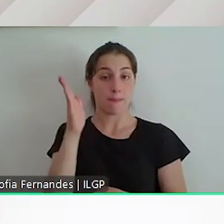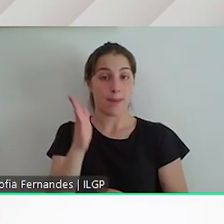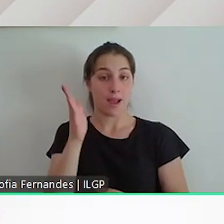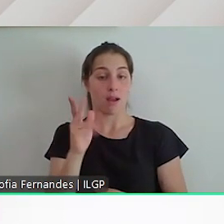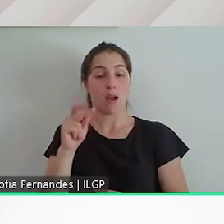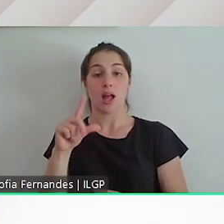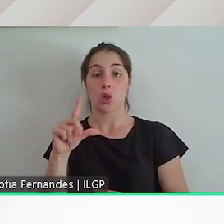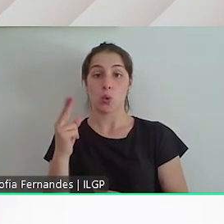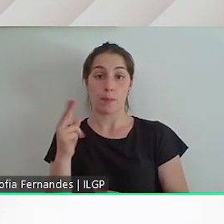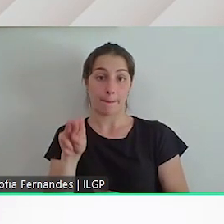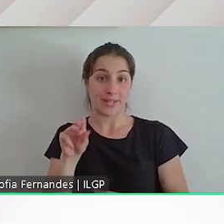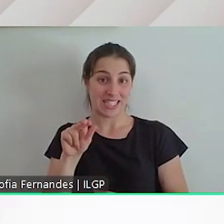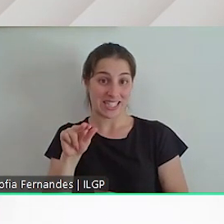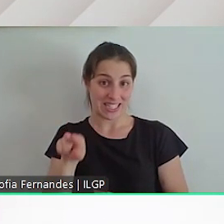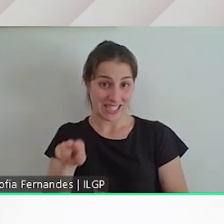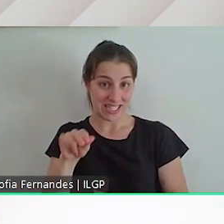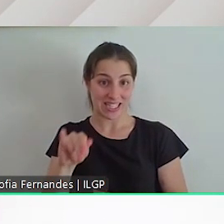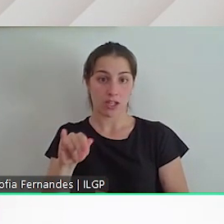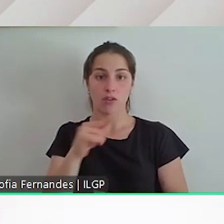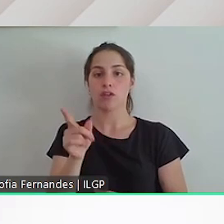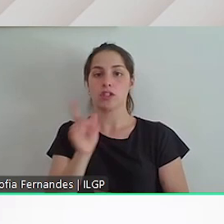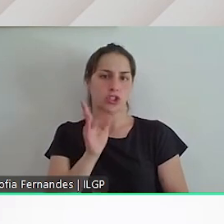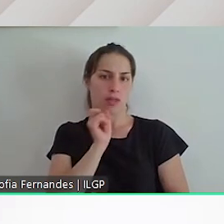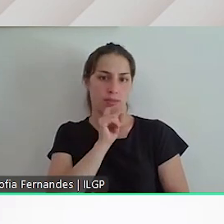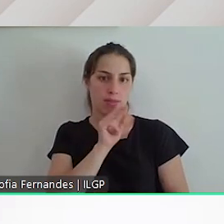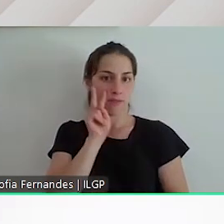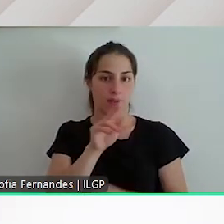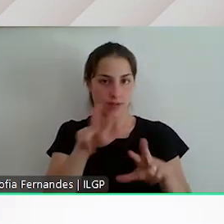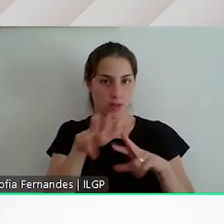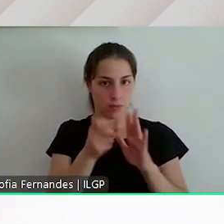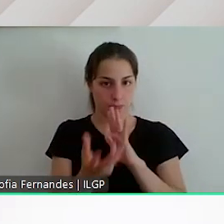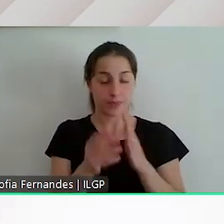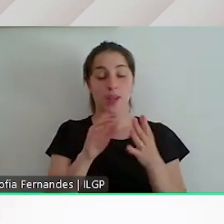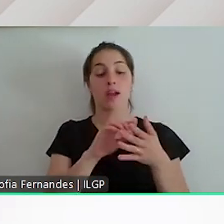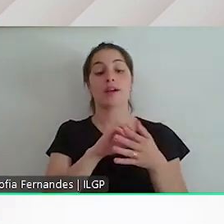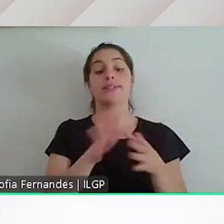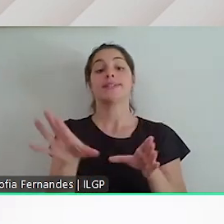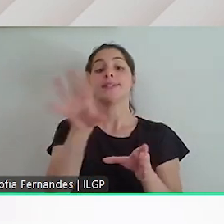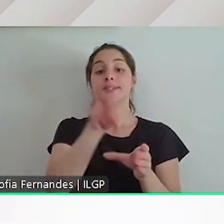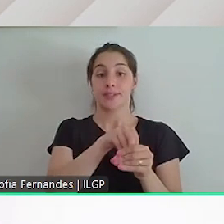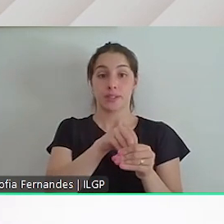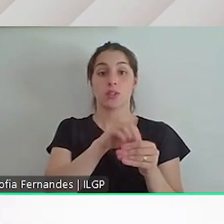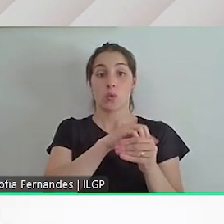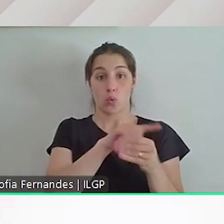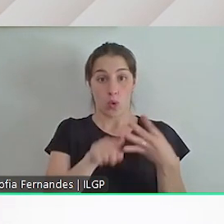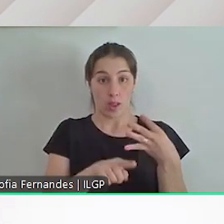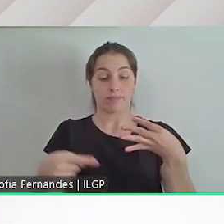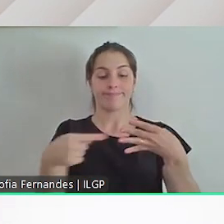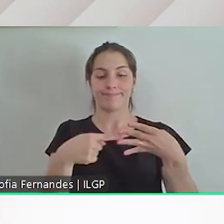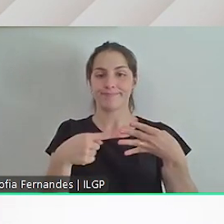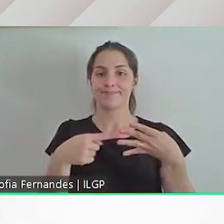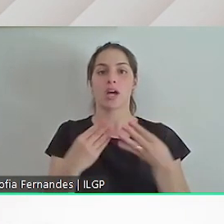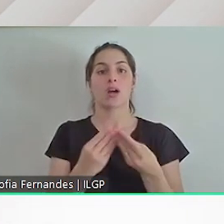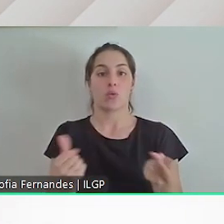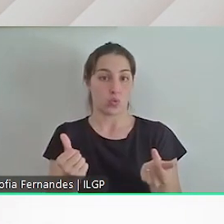www.ina.pt/alumni, poderão já aceder a alguns conteúdos. Outra área bastante relevante é a dos